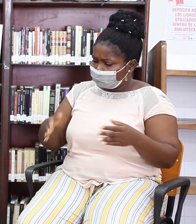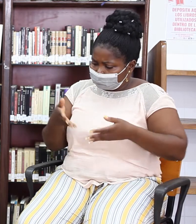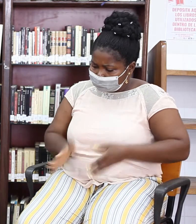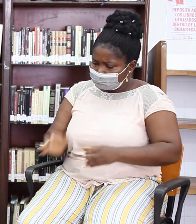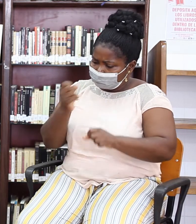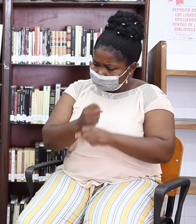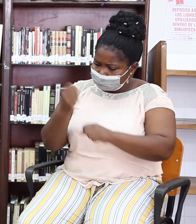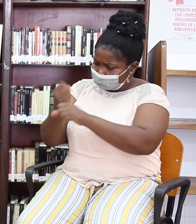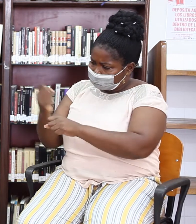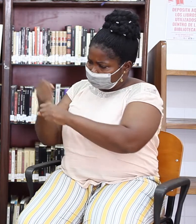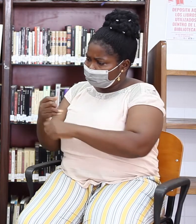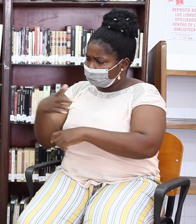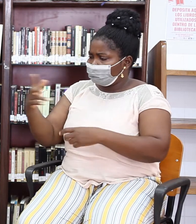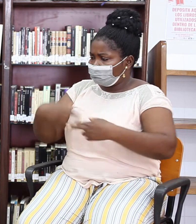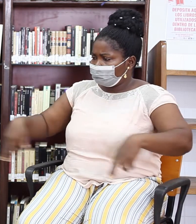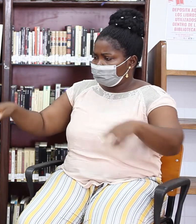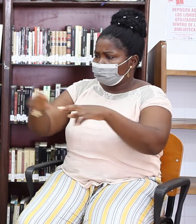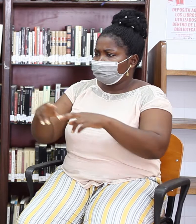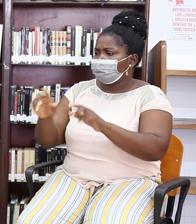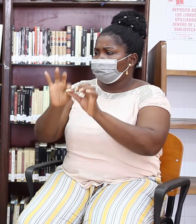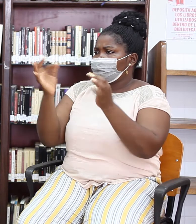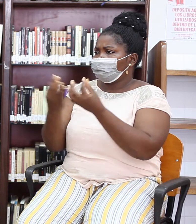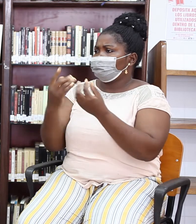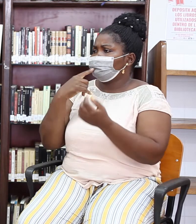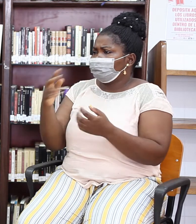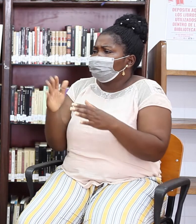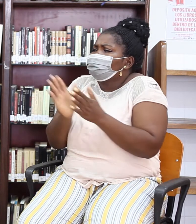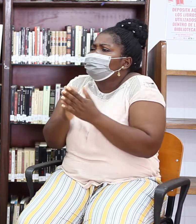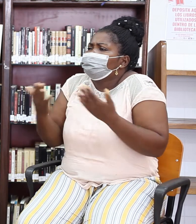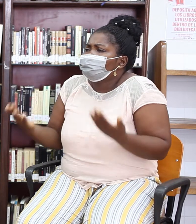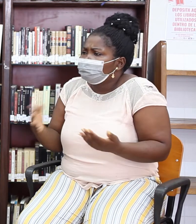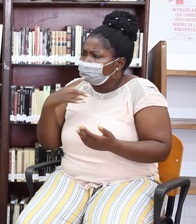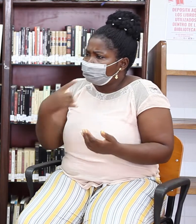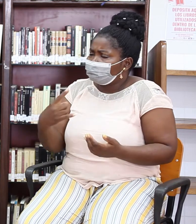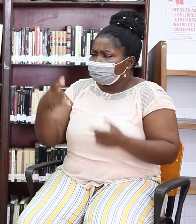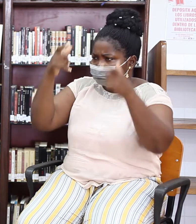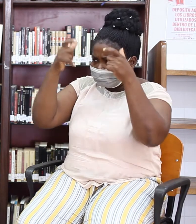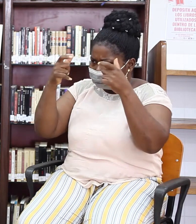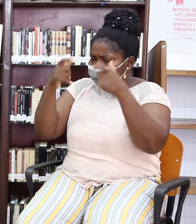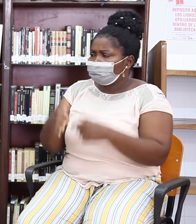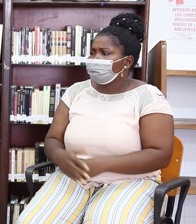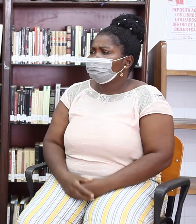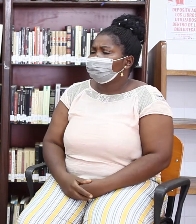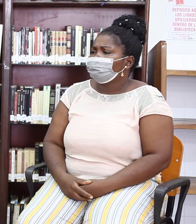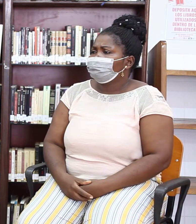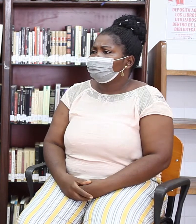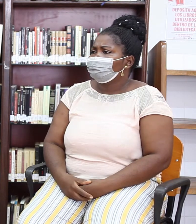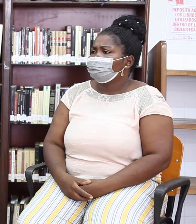y sirvientes formaron coro alrededor de la favorita para averiguar qué le había dicho el rey.